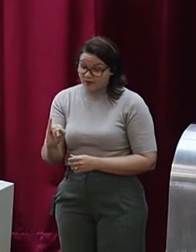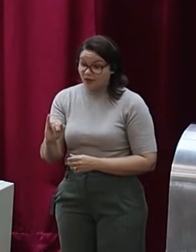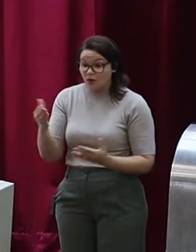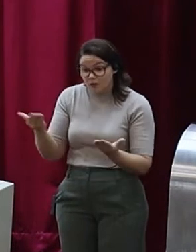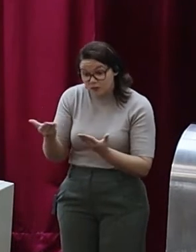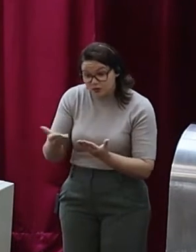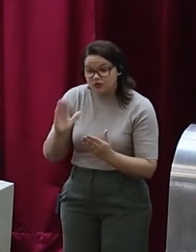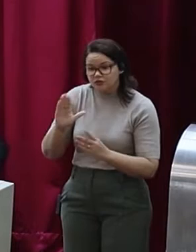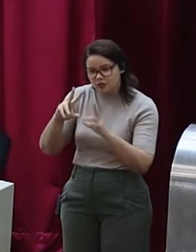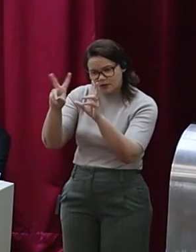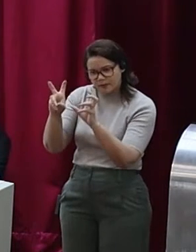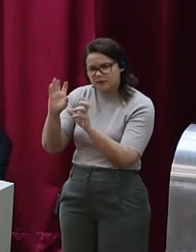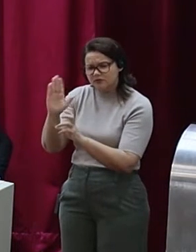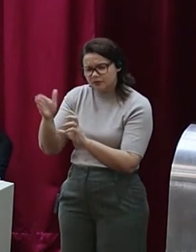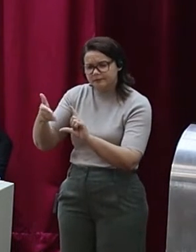nomás.